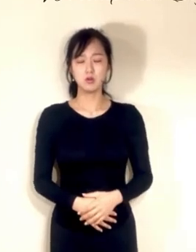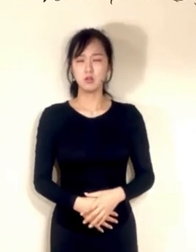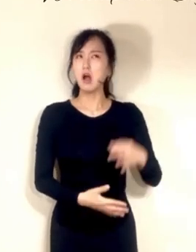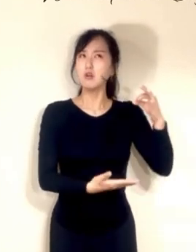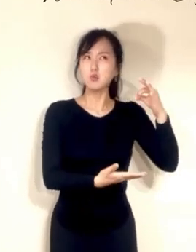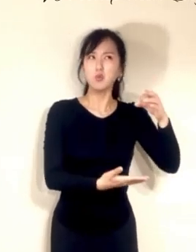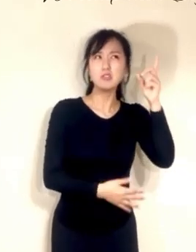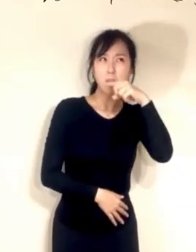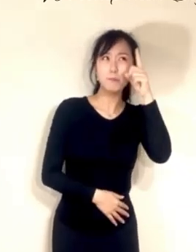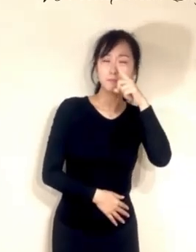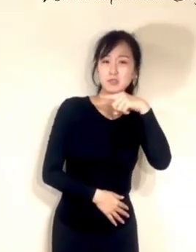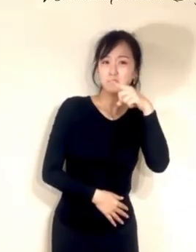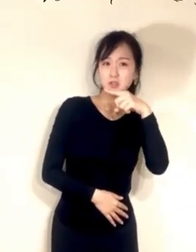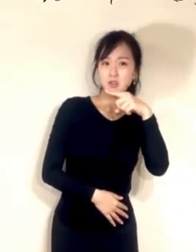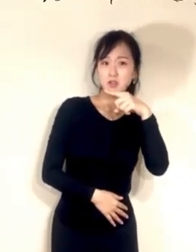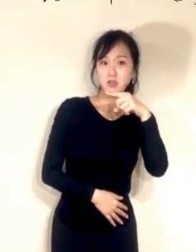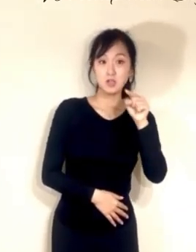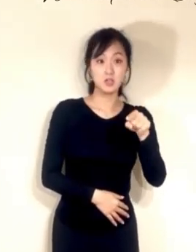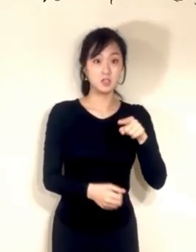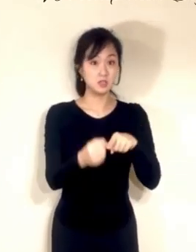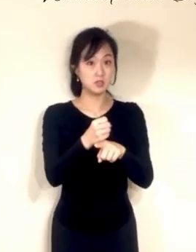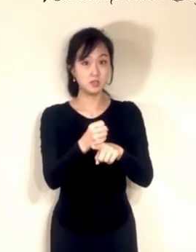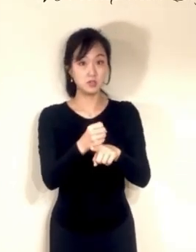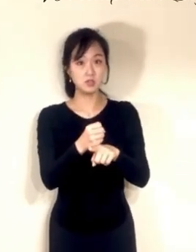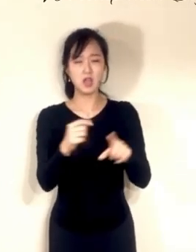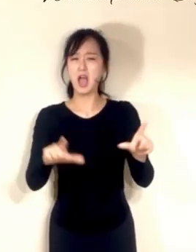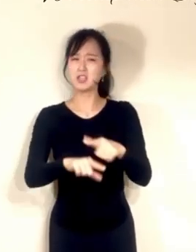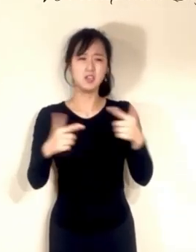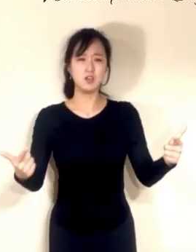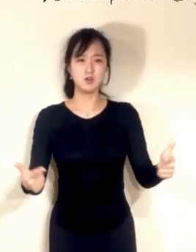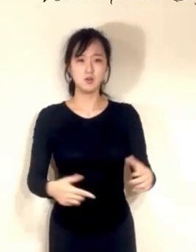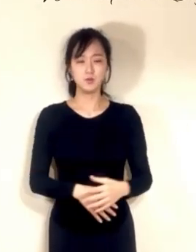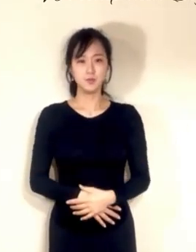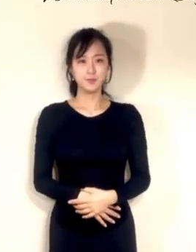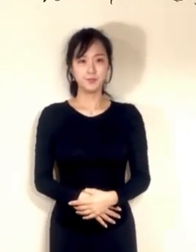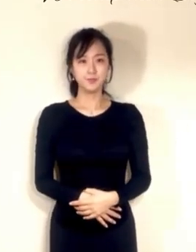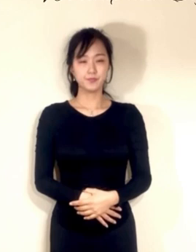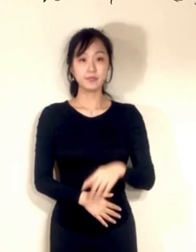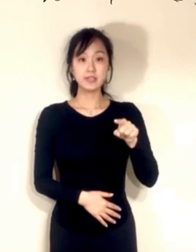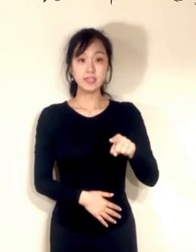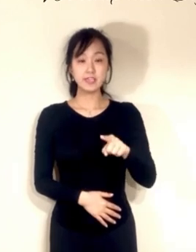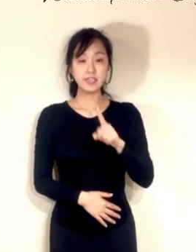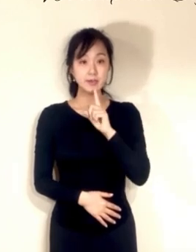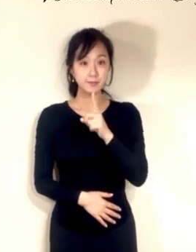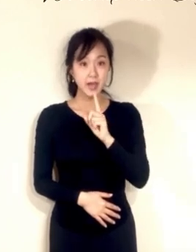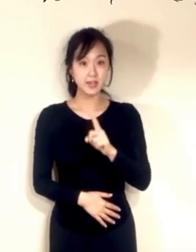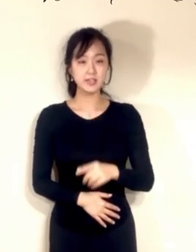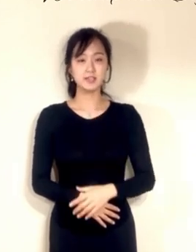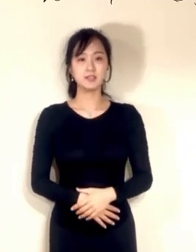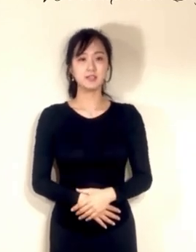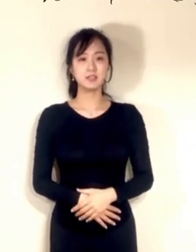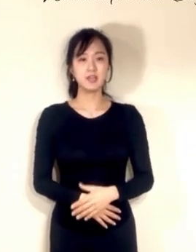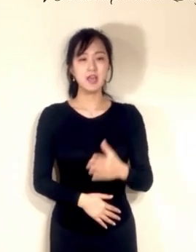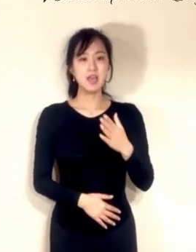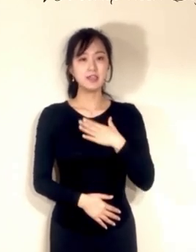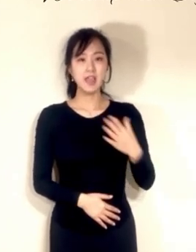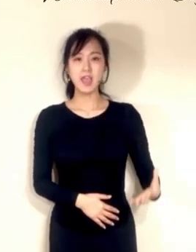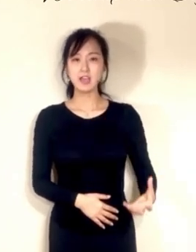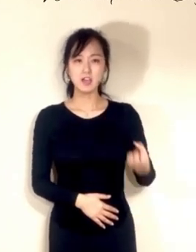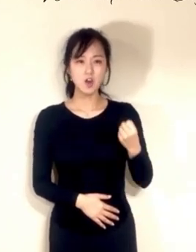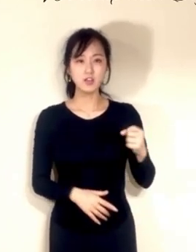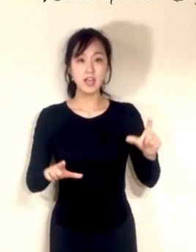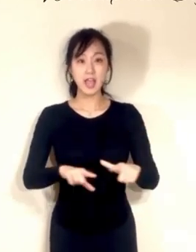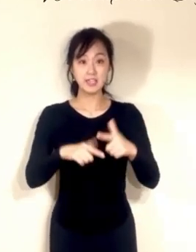재물은 불의한 것이구나, 돈은 불의한 것이구나, 그러한 것을 말하는 것이 아닙니다. 이 말은 자신의